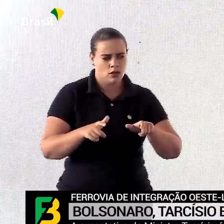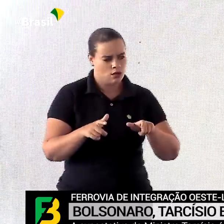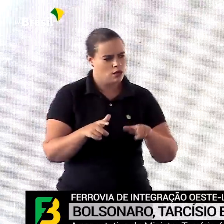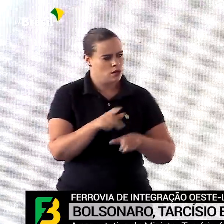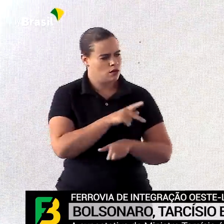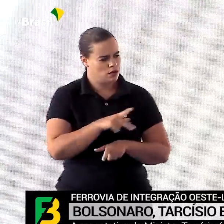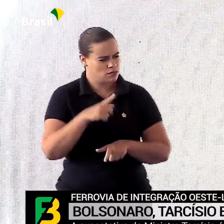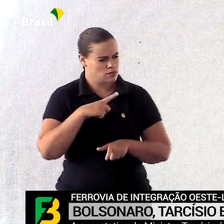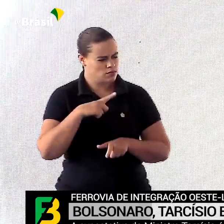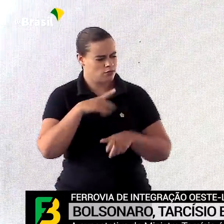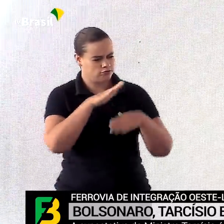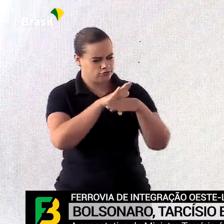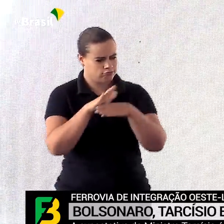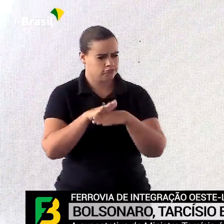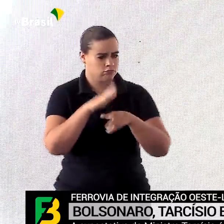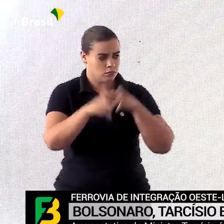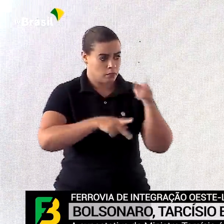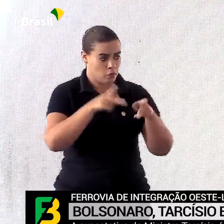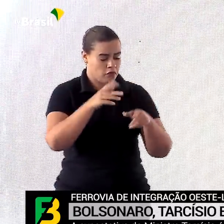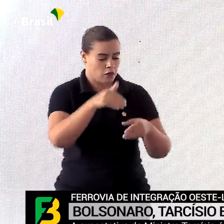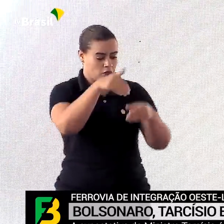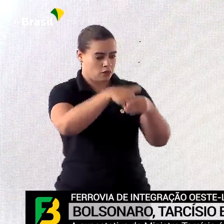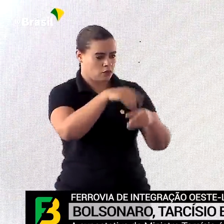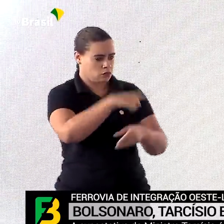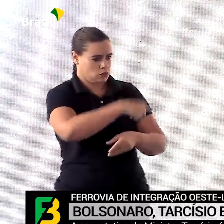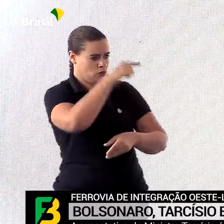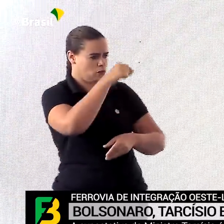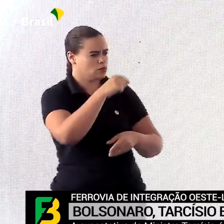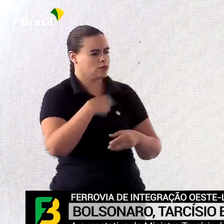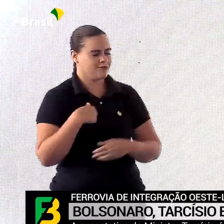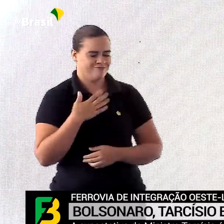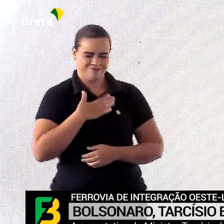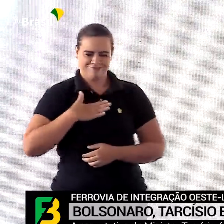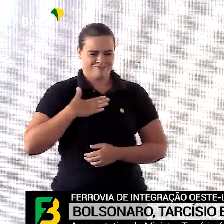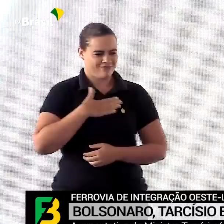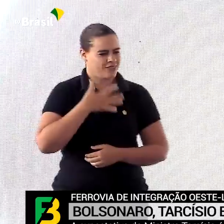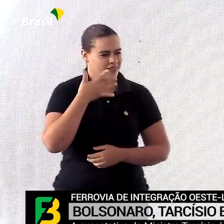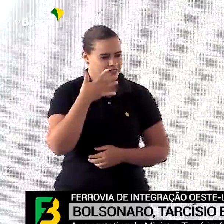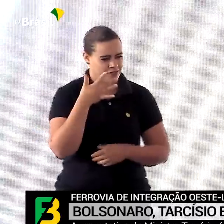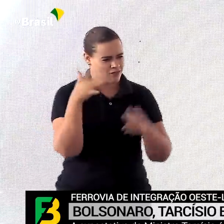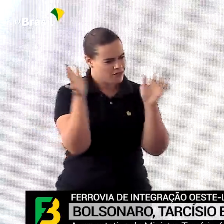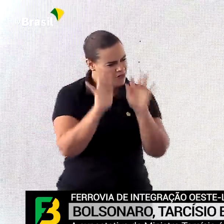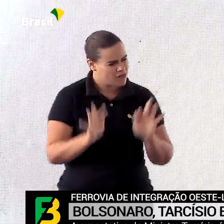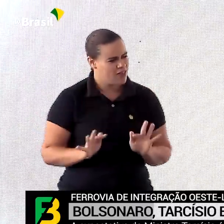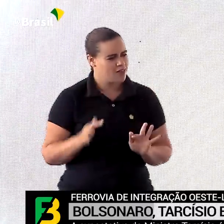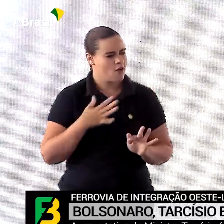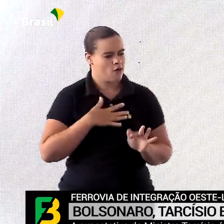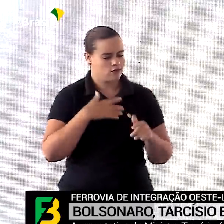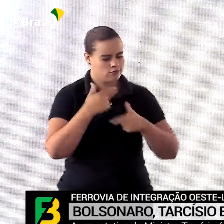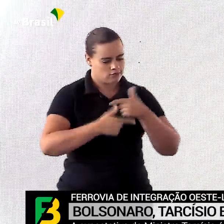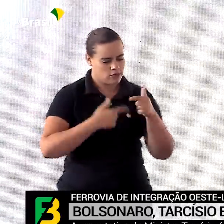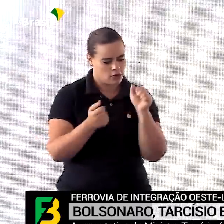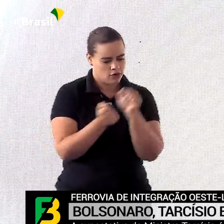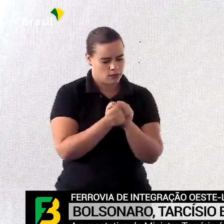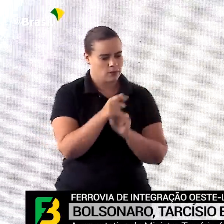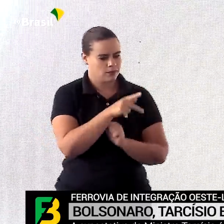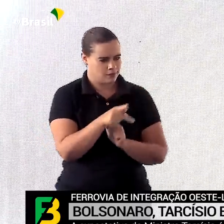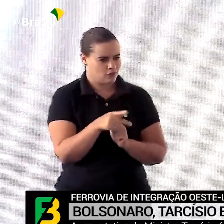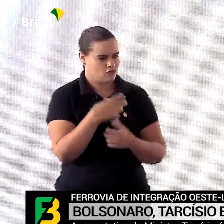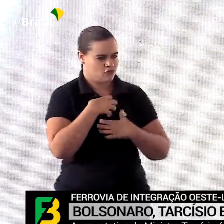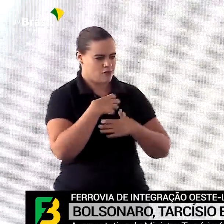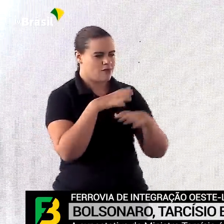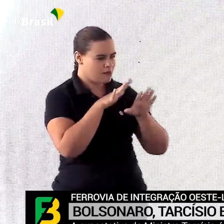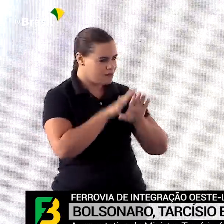à população que o elegeu e dá muito gosto de trabalhar com o presidente assim e a gente